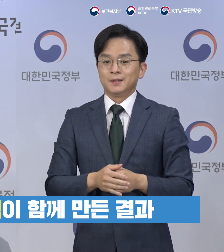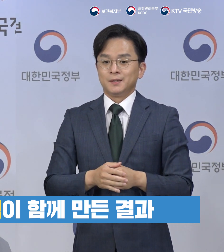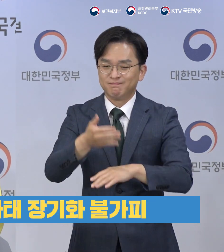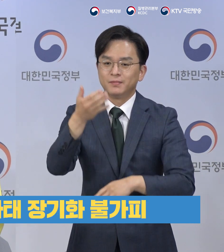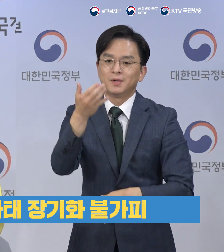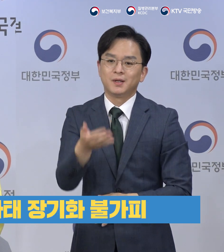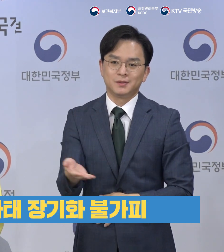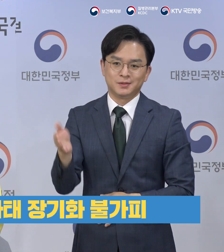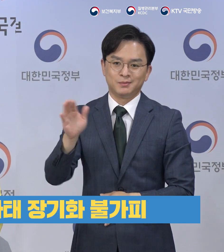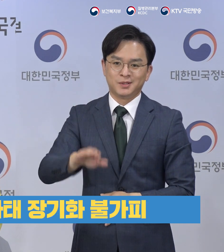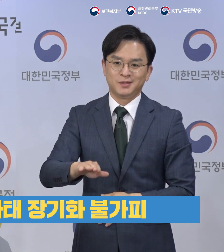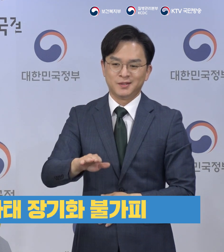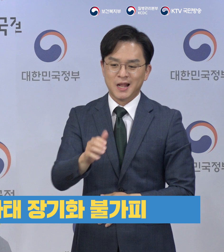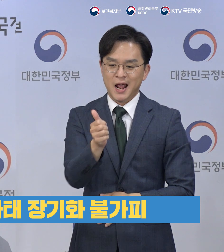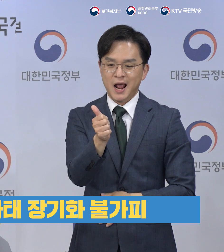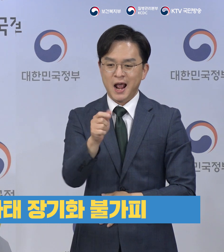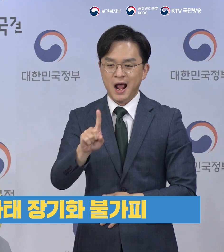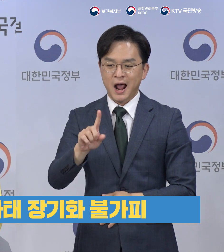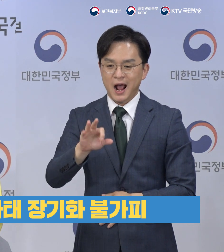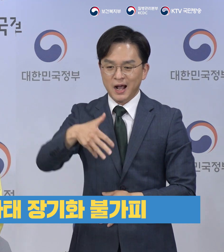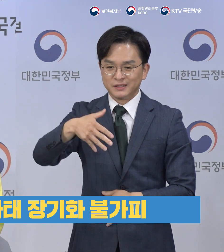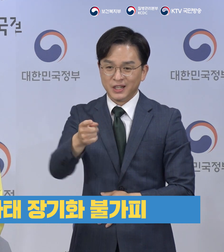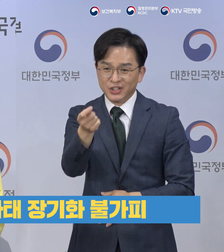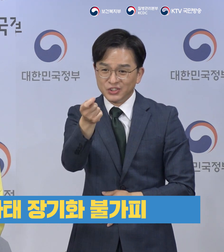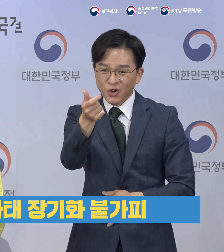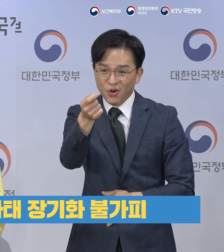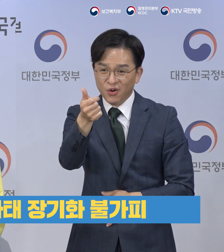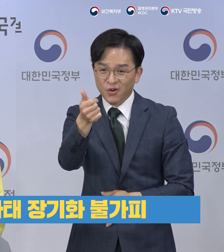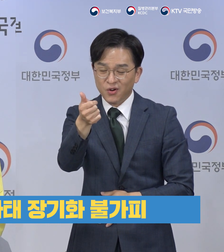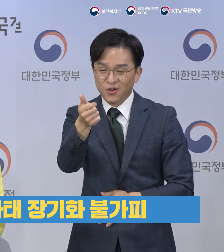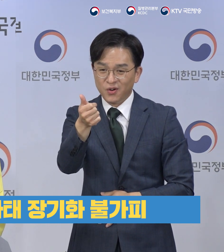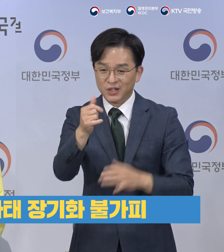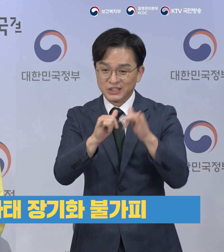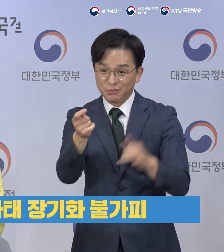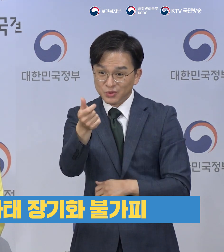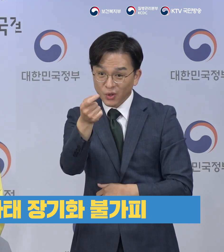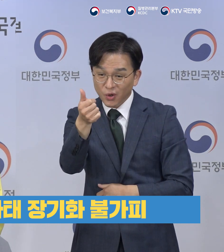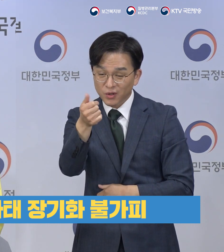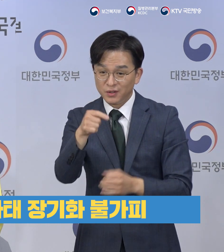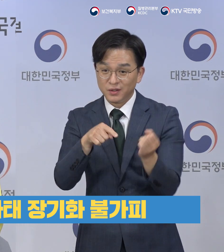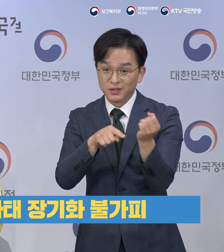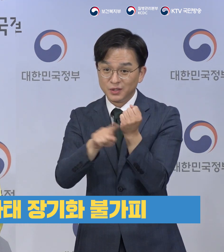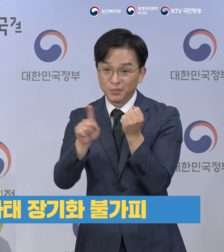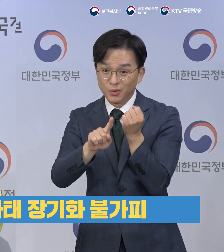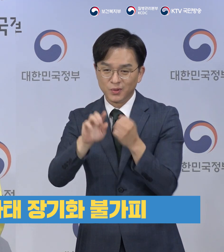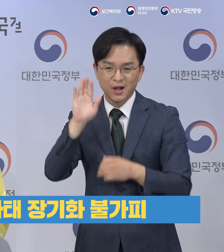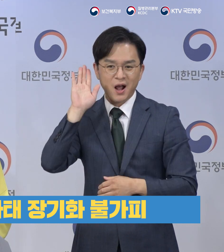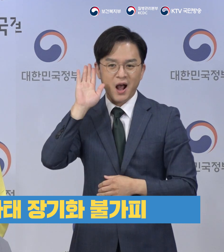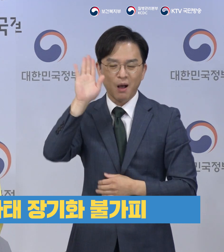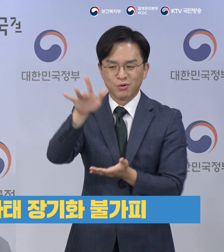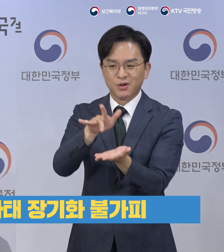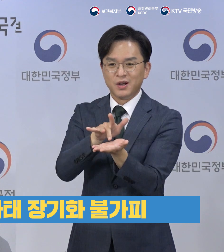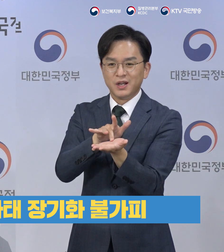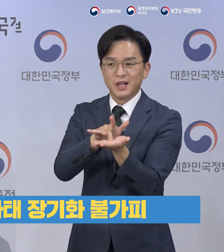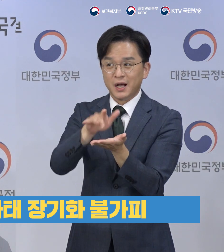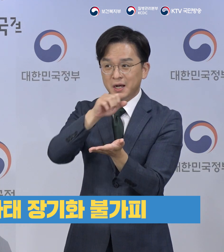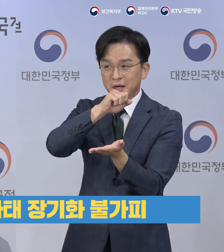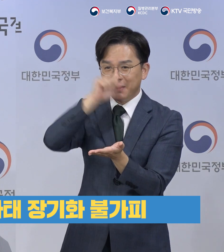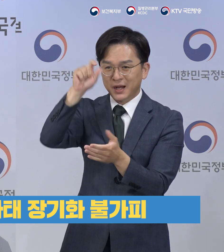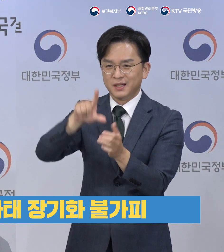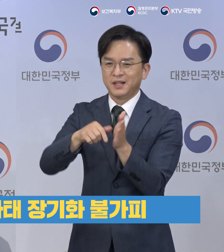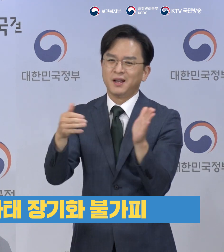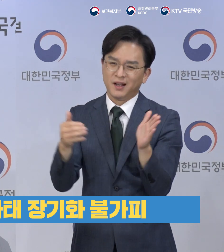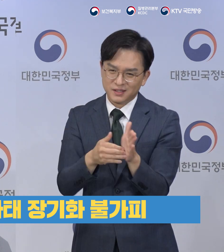결과입니다. 그러나 항체를 가진 사람이 거의 없다는 것은 달리 말하면 우리 사회가 집단 면역을 형성하는